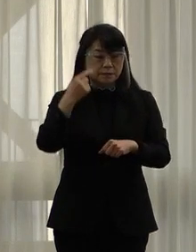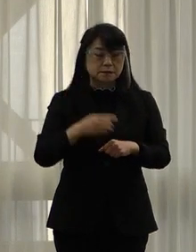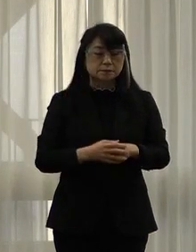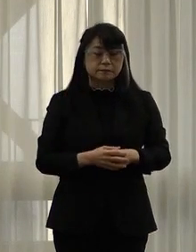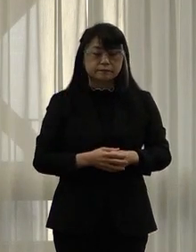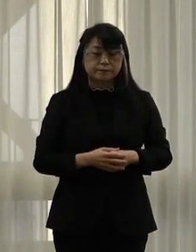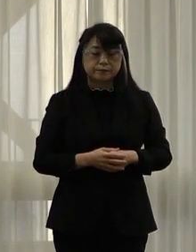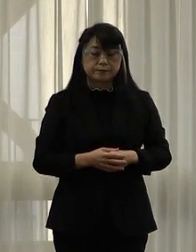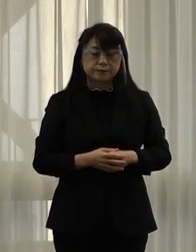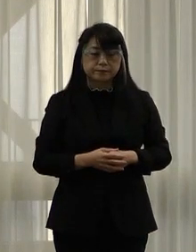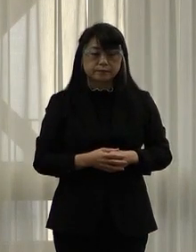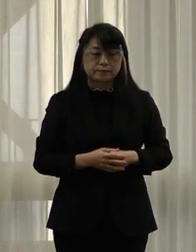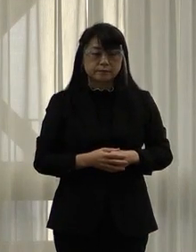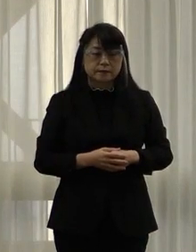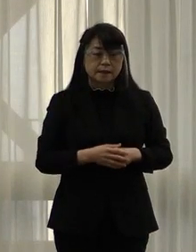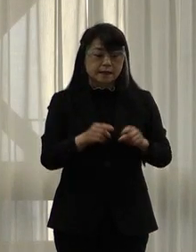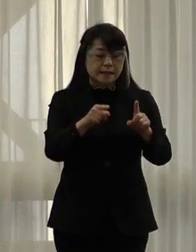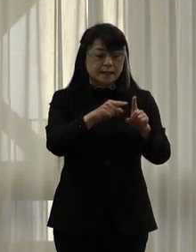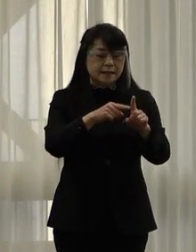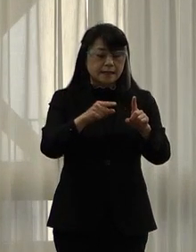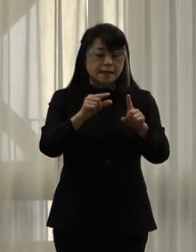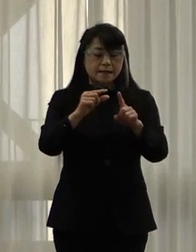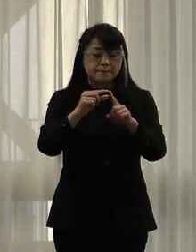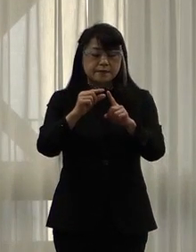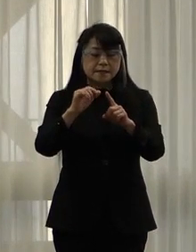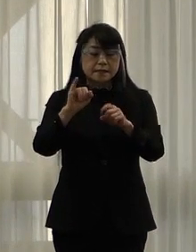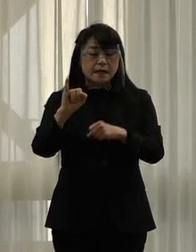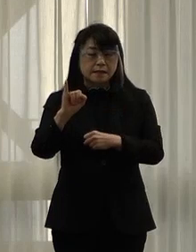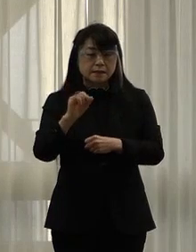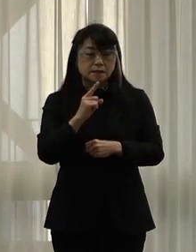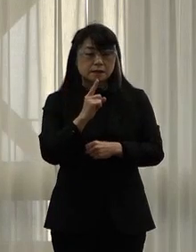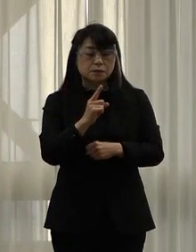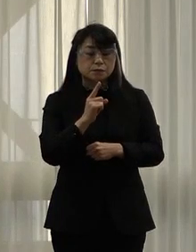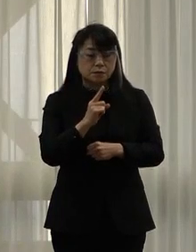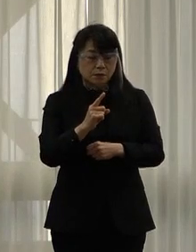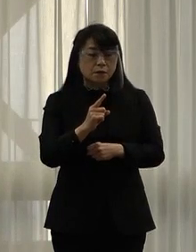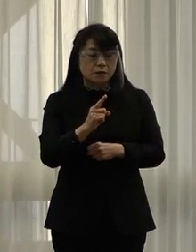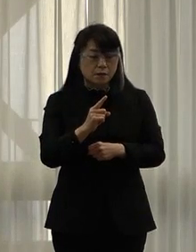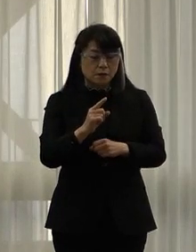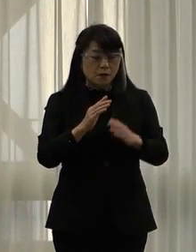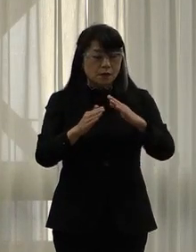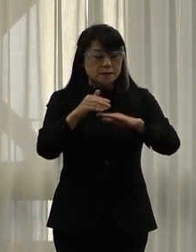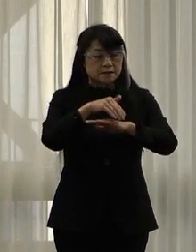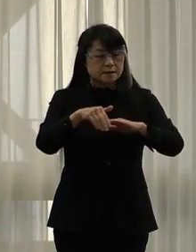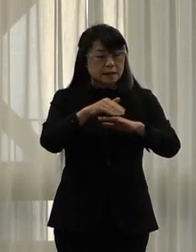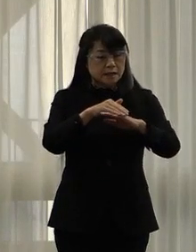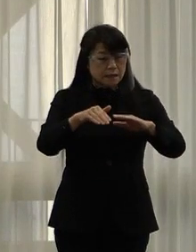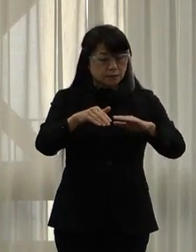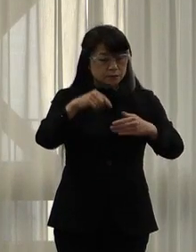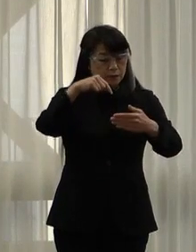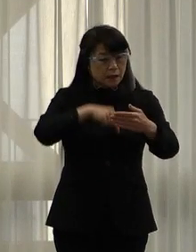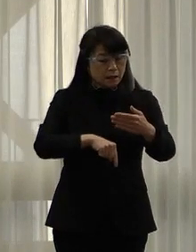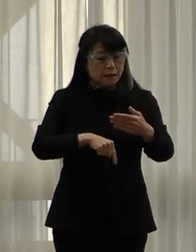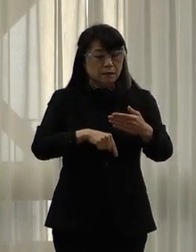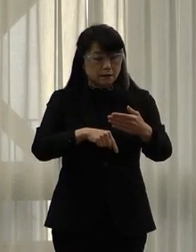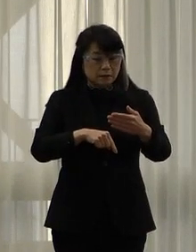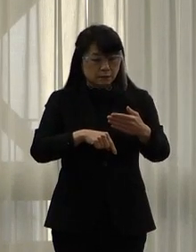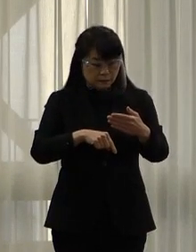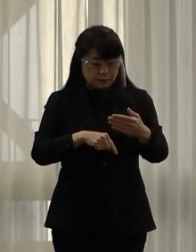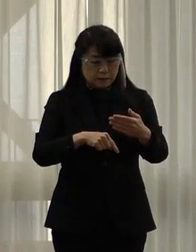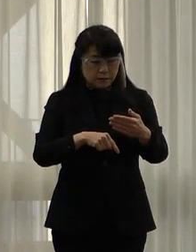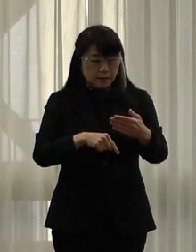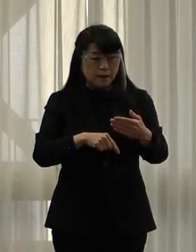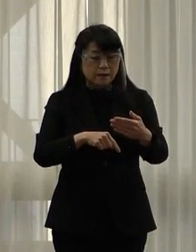その KPI という意味では、この成長戦略の中のウェルビーイング戦略の KPI は、継続的